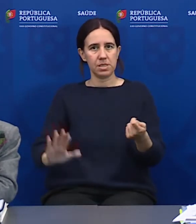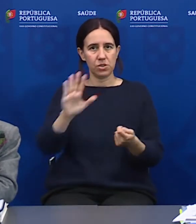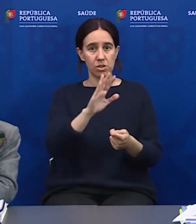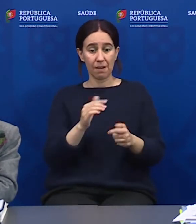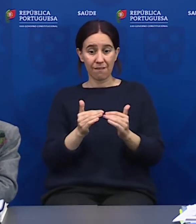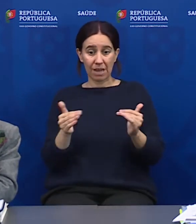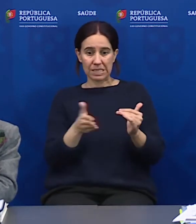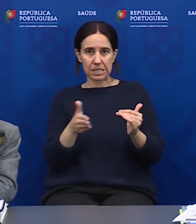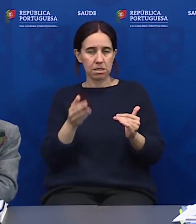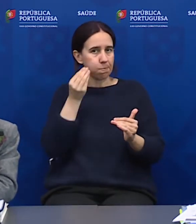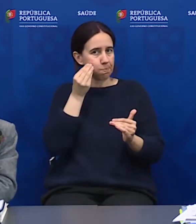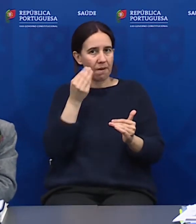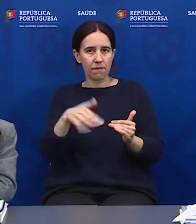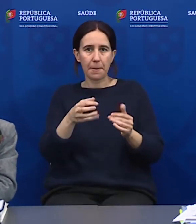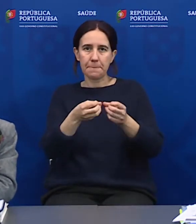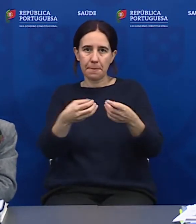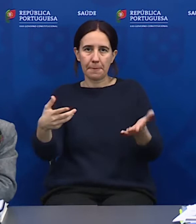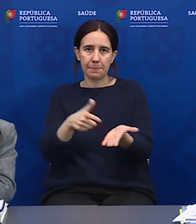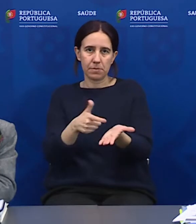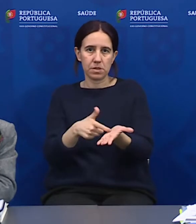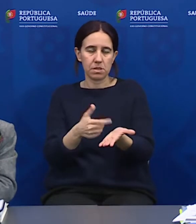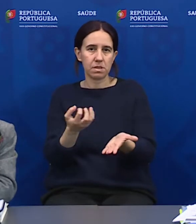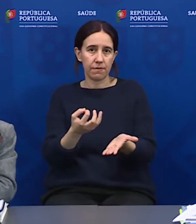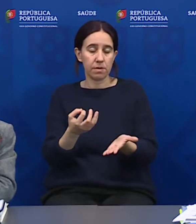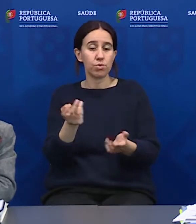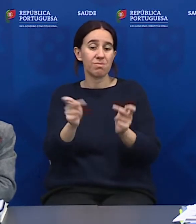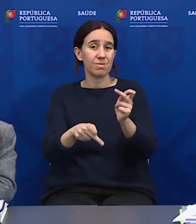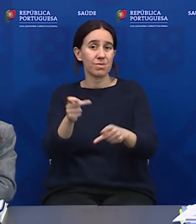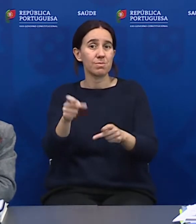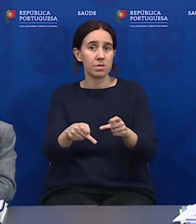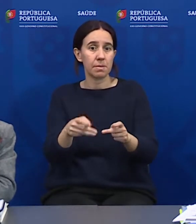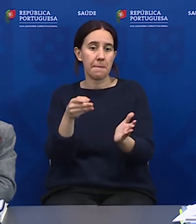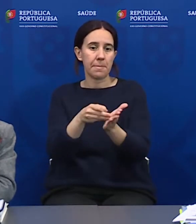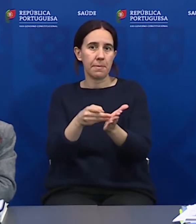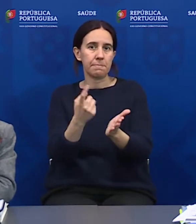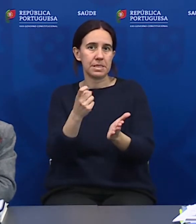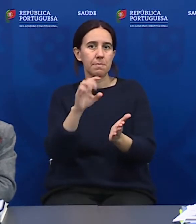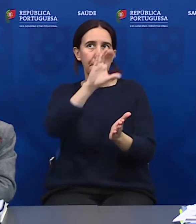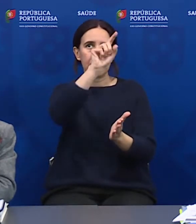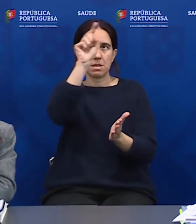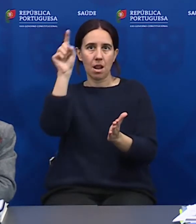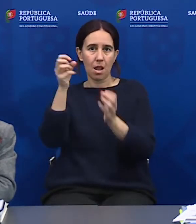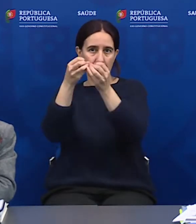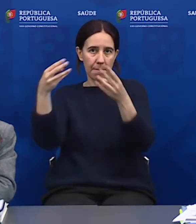nesta fase são naturalmente maiores, enquanto cresce a procura também noutros países.